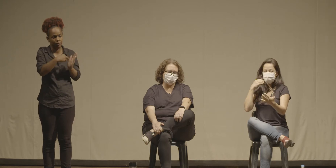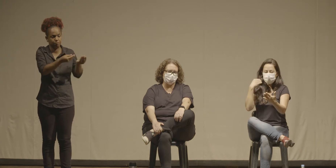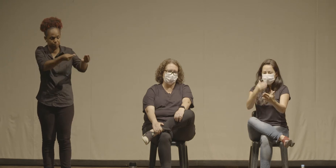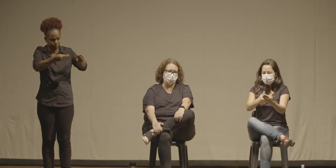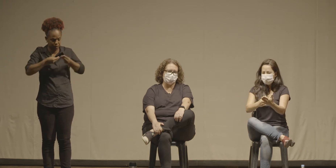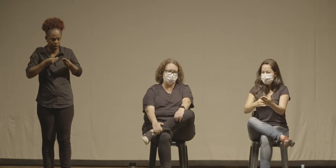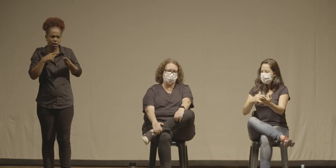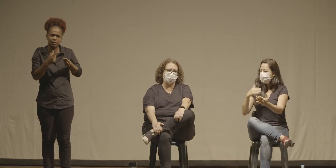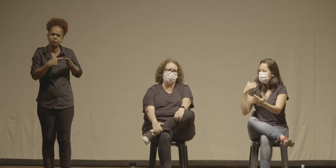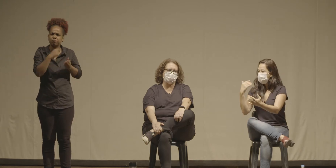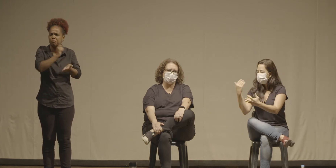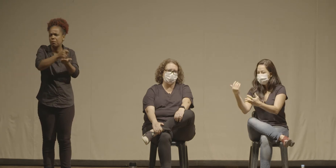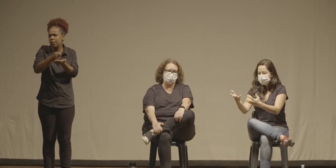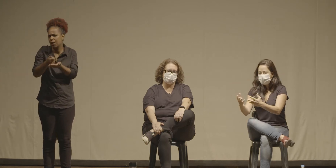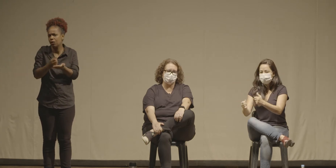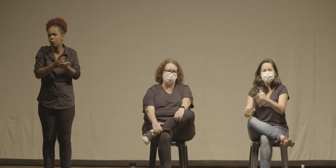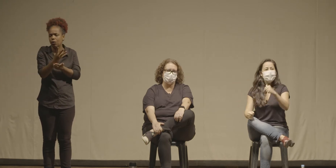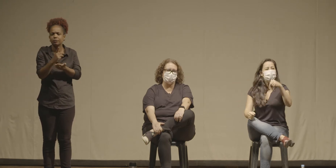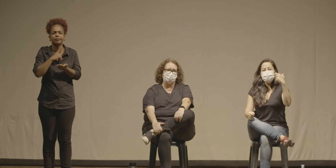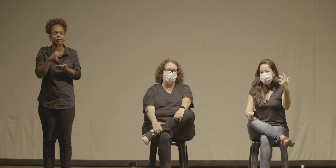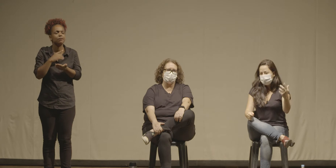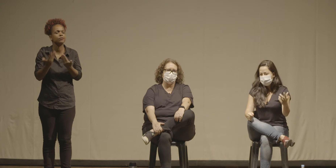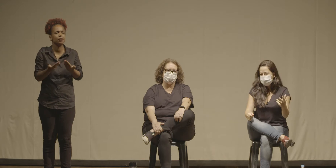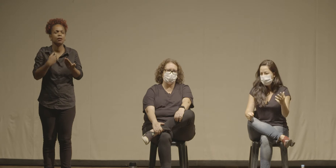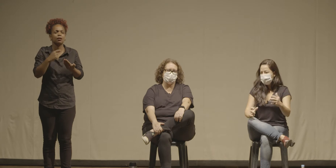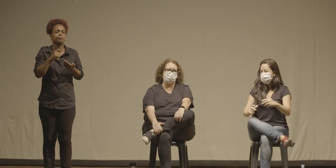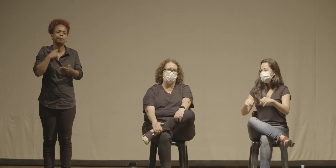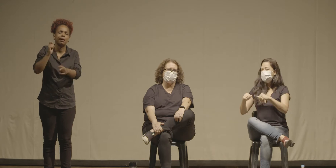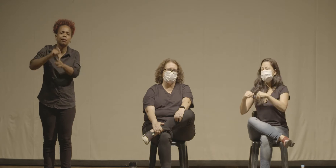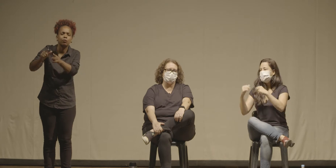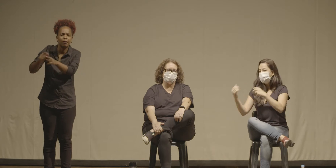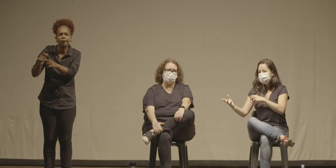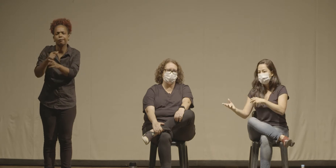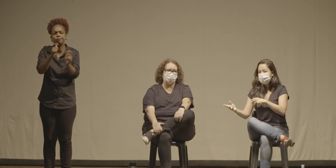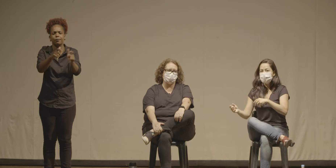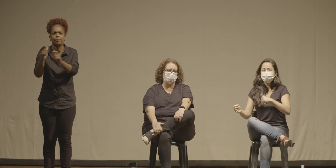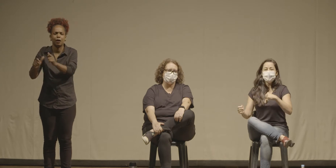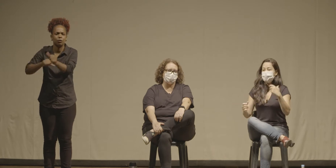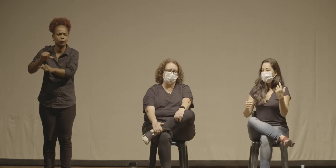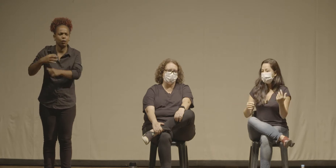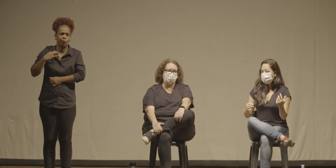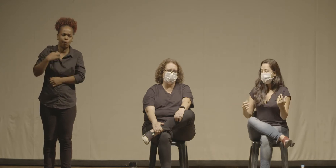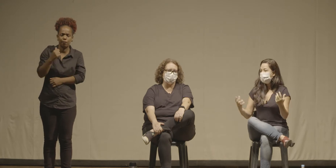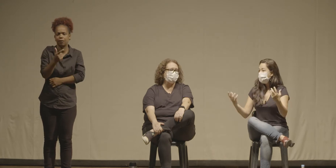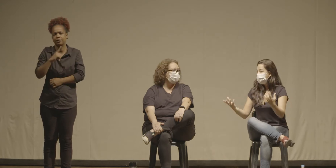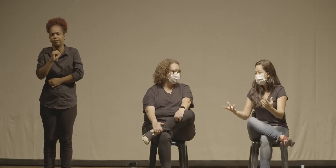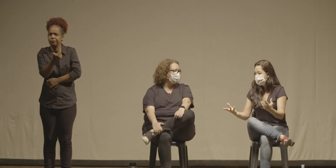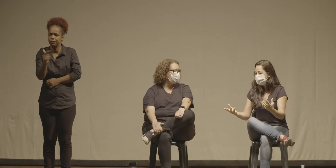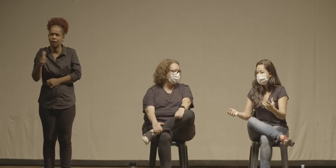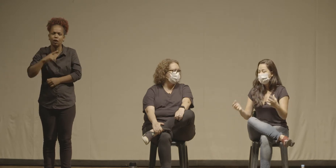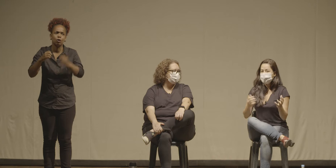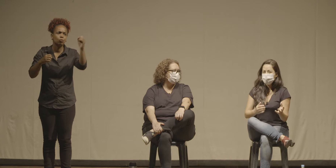ver quanto vai custar, quantos planos, quantas locações, tem troca de figurino, não tem troca, qual